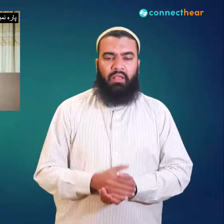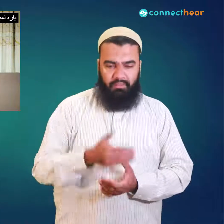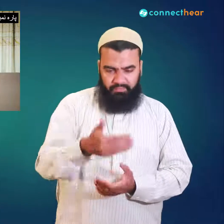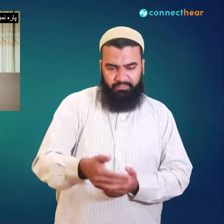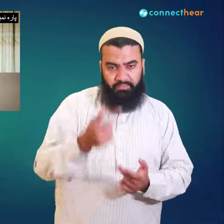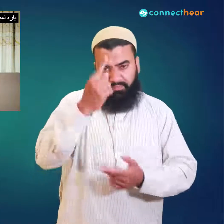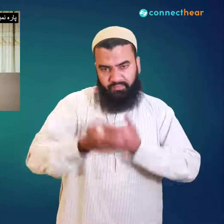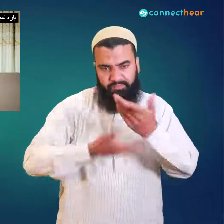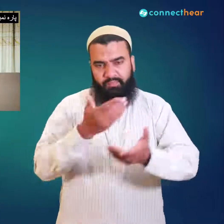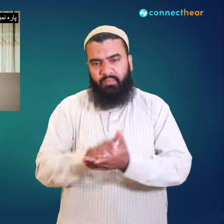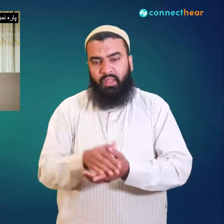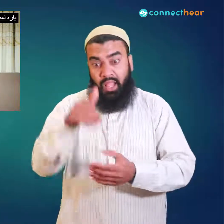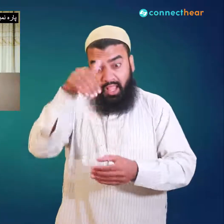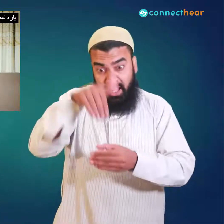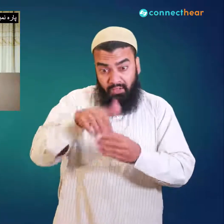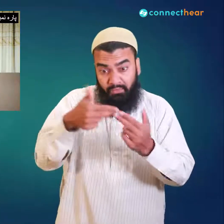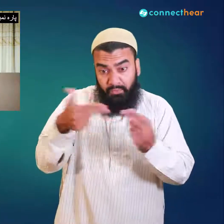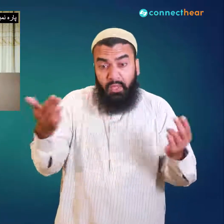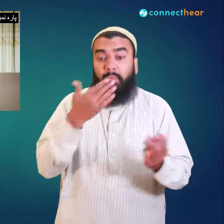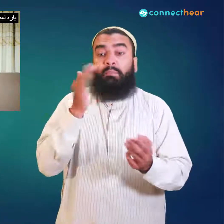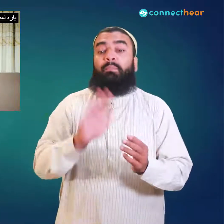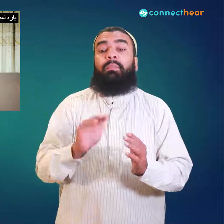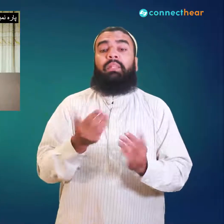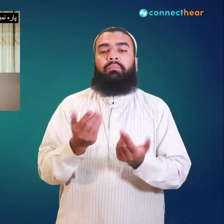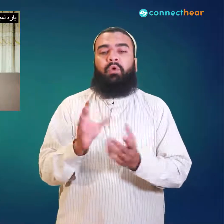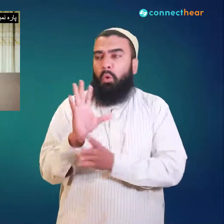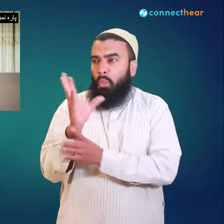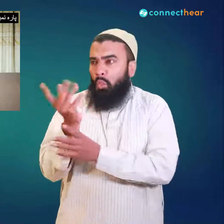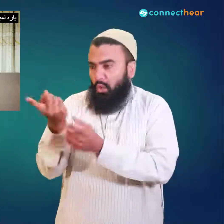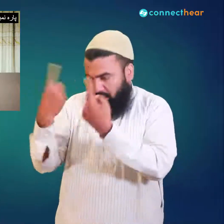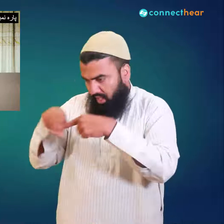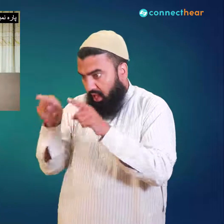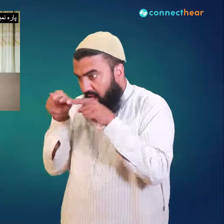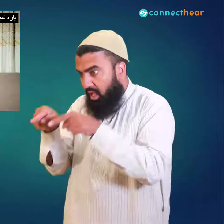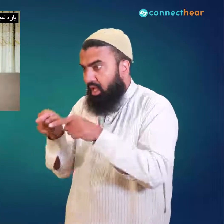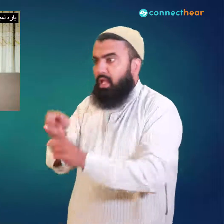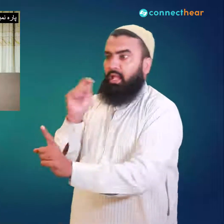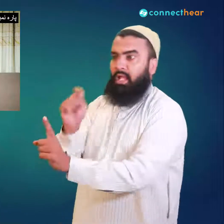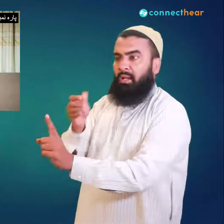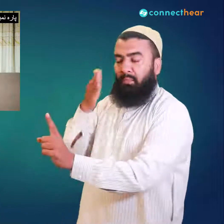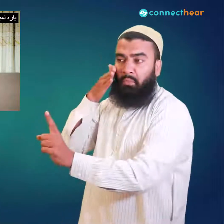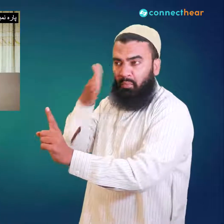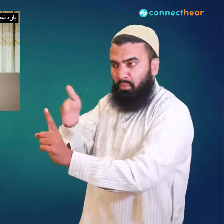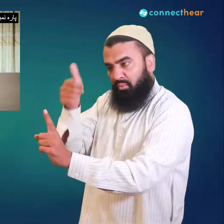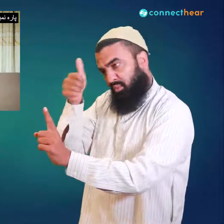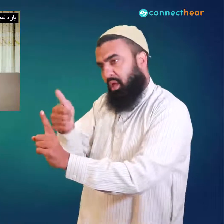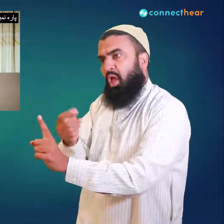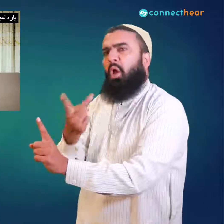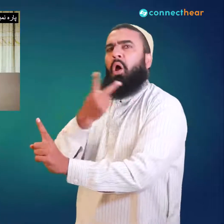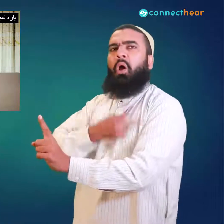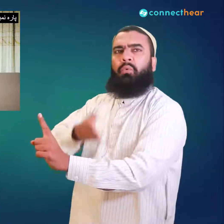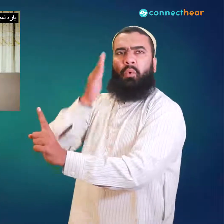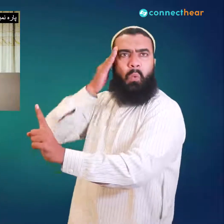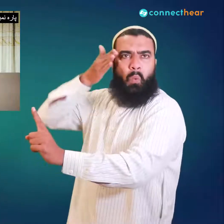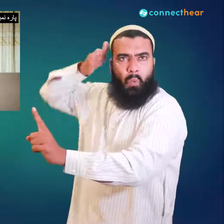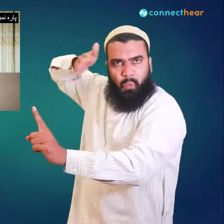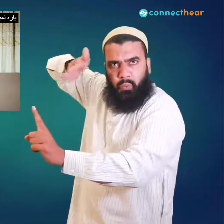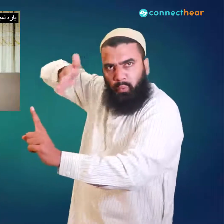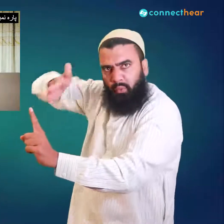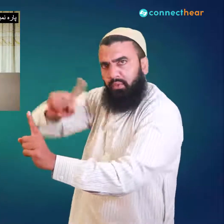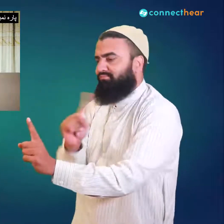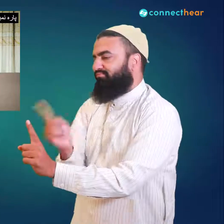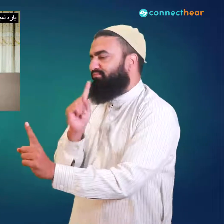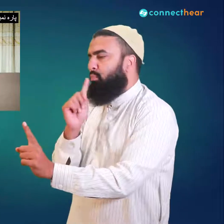ہیں۔ لہذا آیت کے حوالے سے یہ سبق دیا جا رہا ہے کہ آخرت کو مد نظر رکھا جائے اور دنیا کے